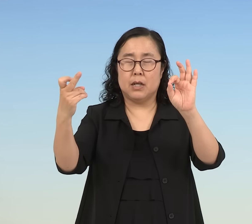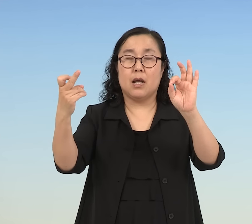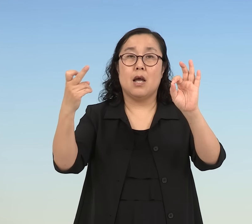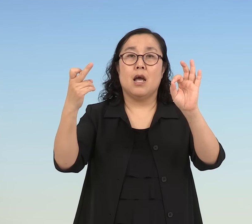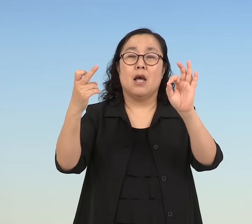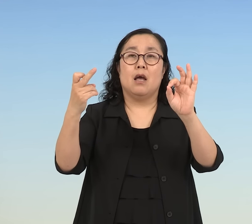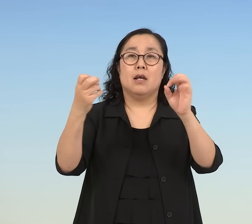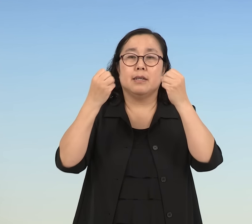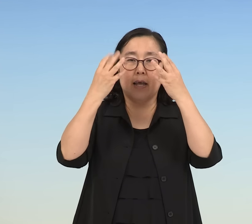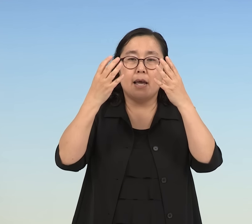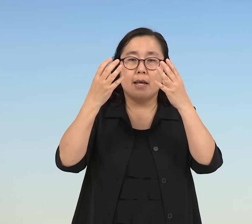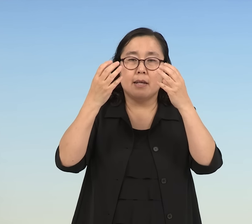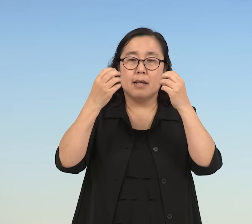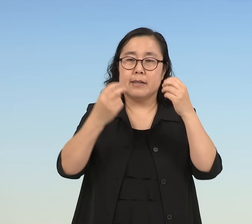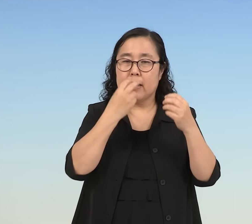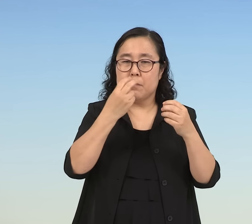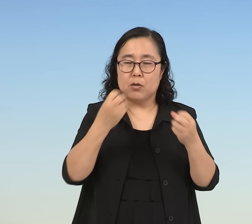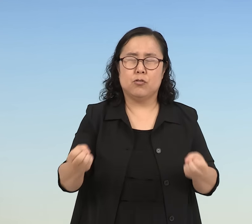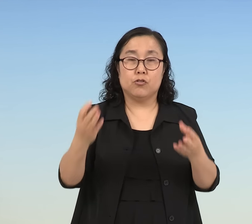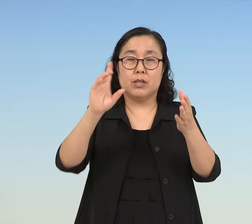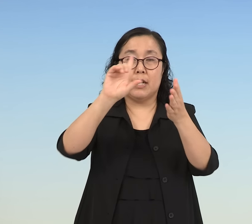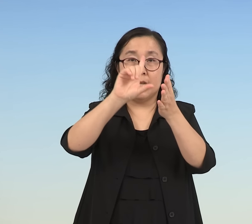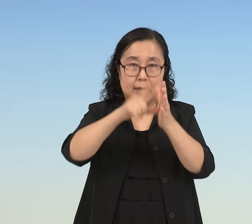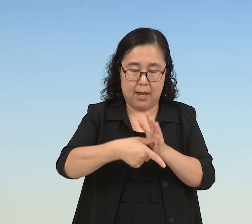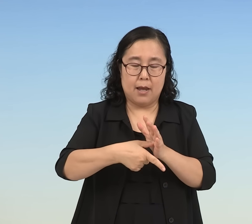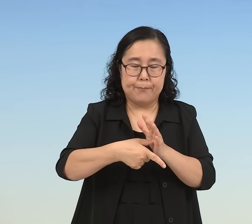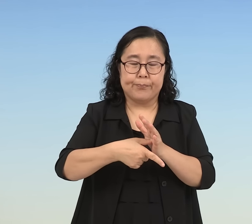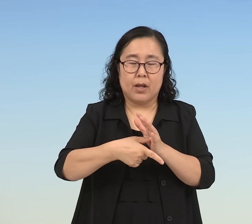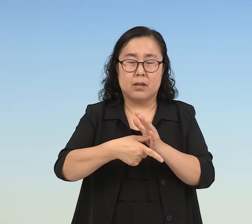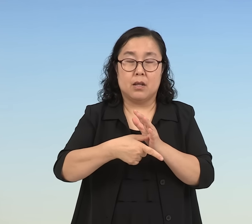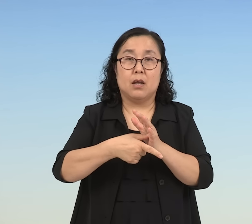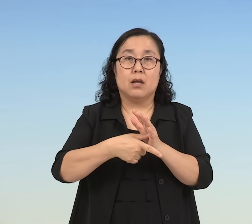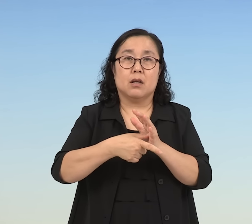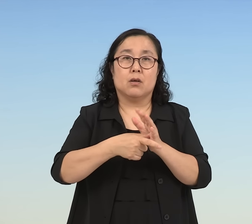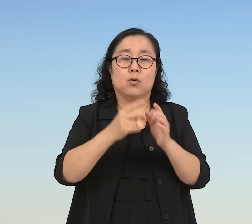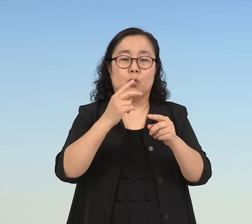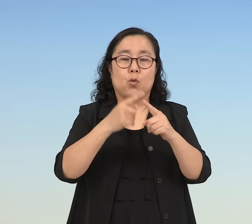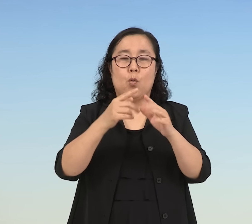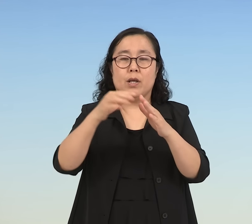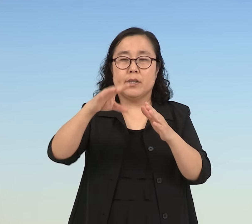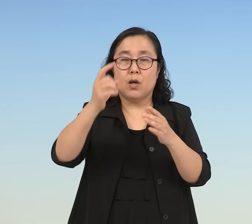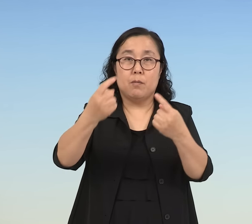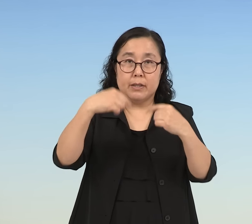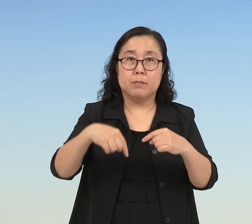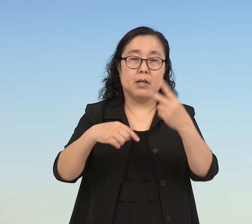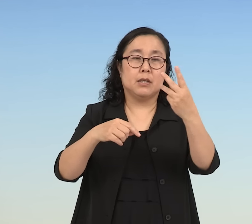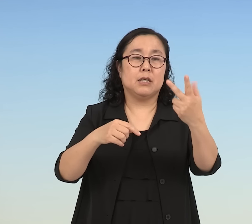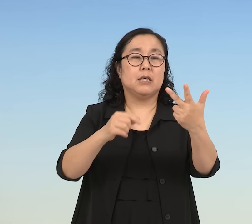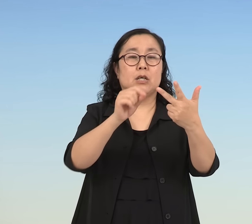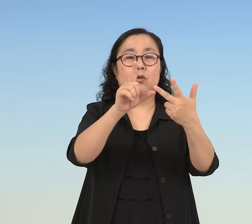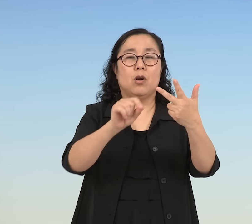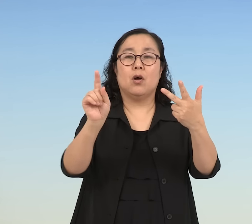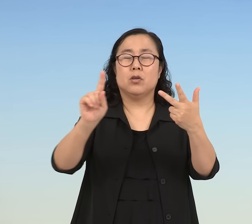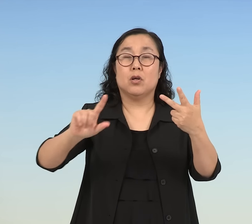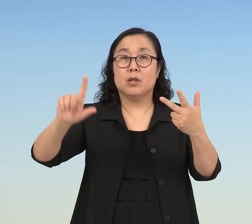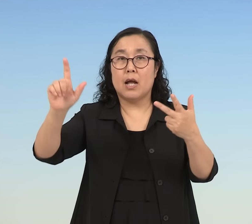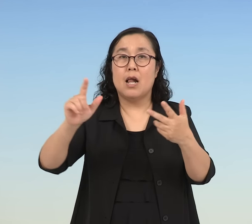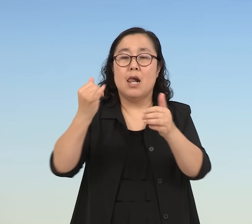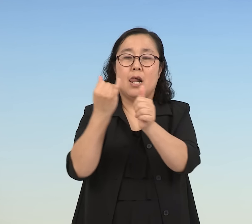교회를 처음 찾게 된 초신자입니다. 그해 우리 가족에게는 너무도 감당하기 힘든 일이 있었습니다. 7월 어느 날